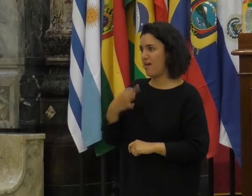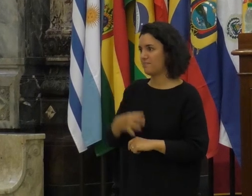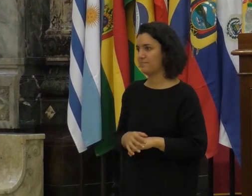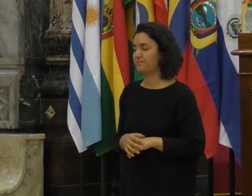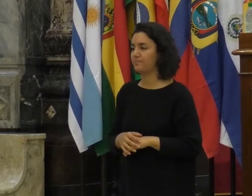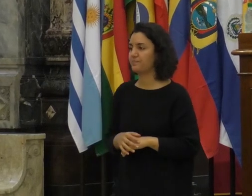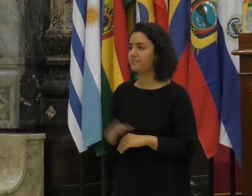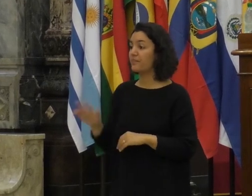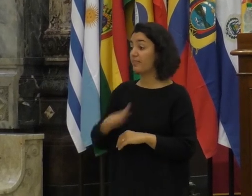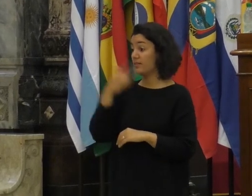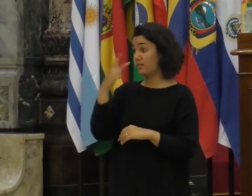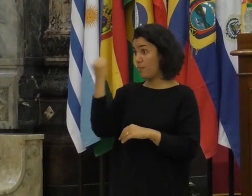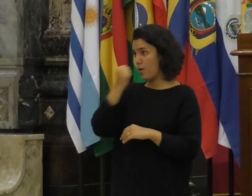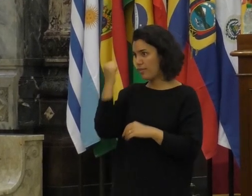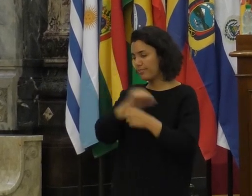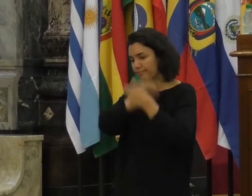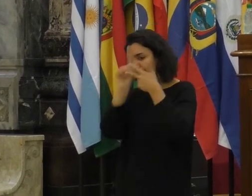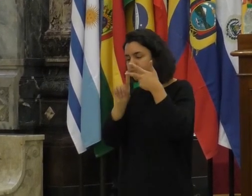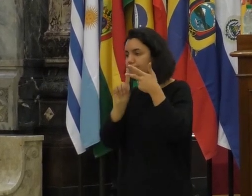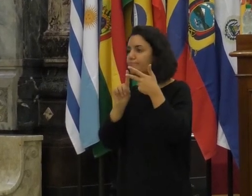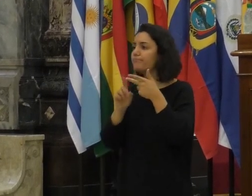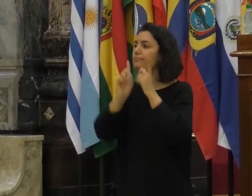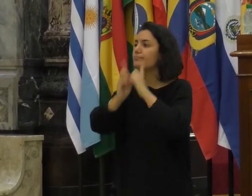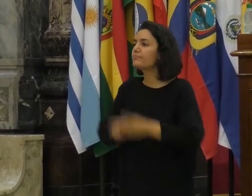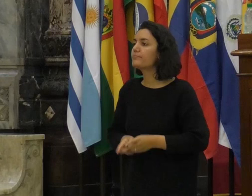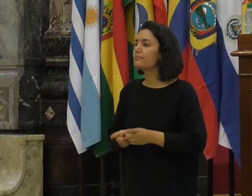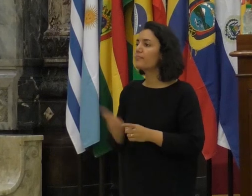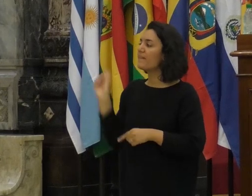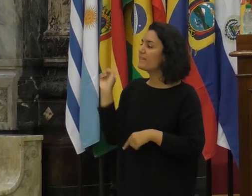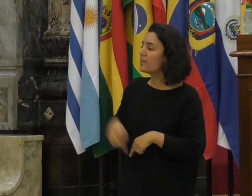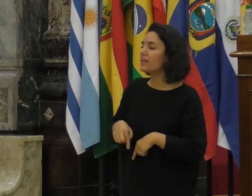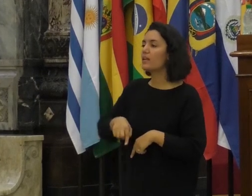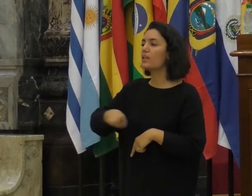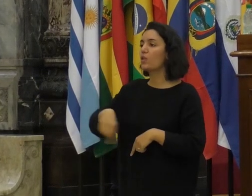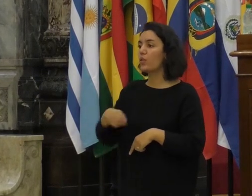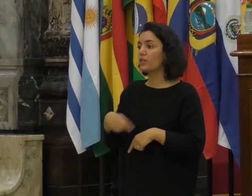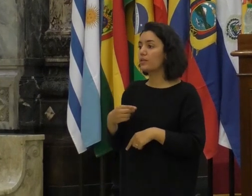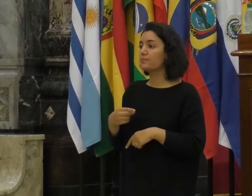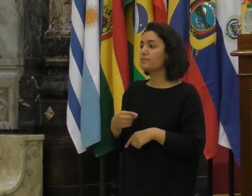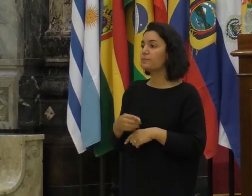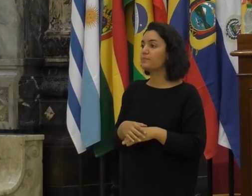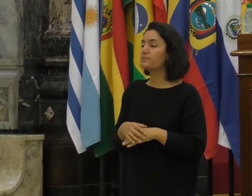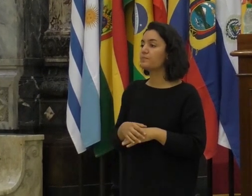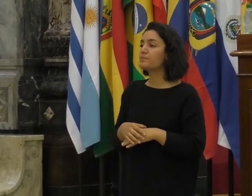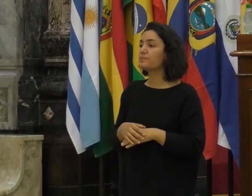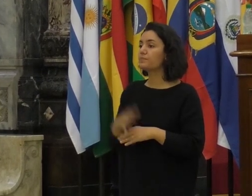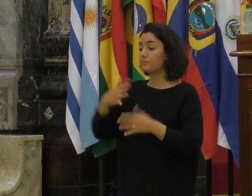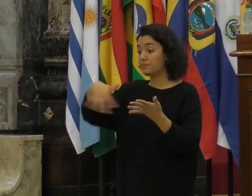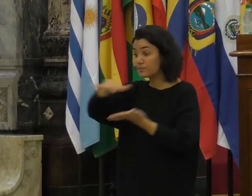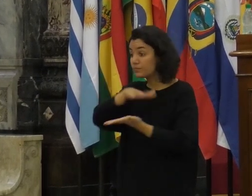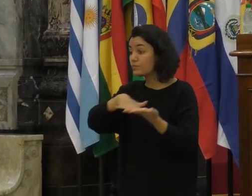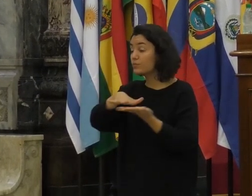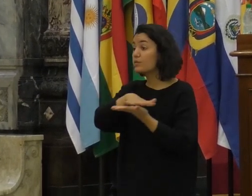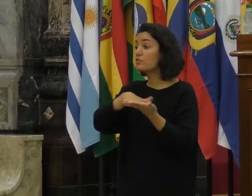Una tercera fuente es la que procede de la afirmación de un campo